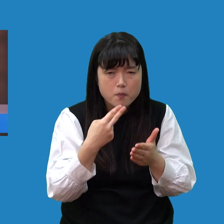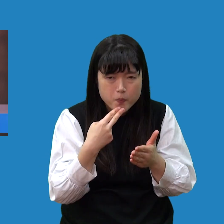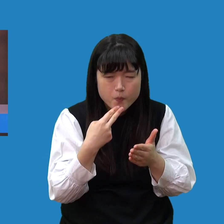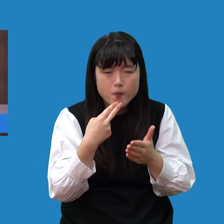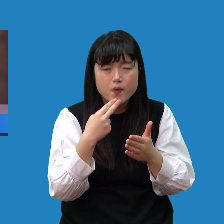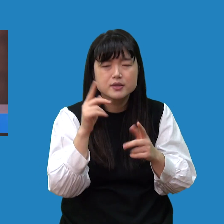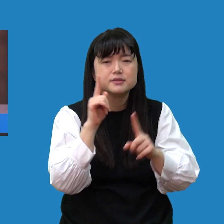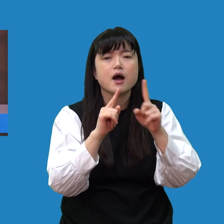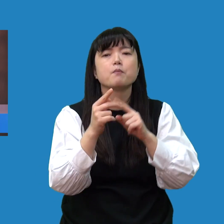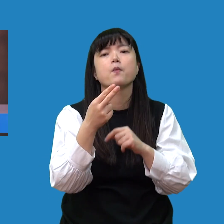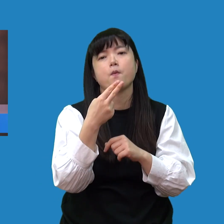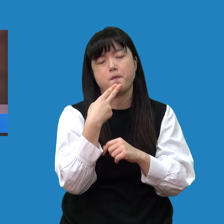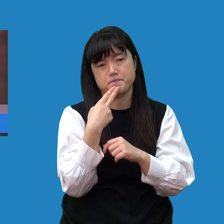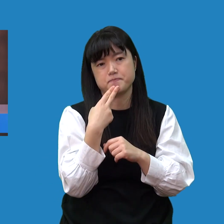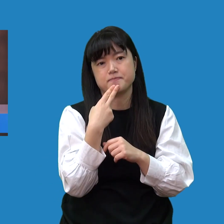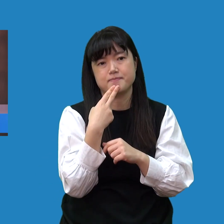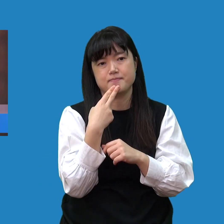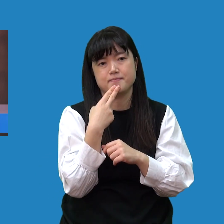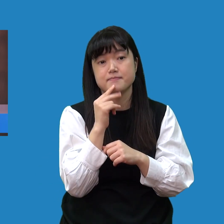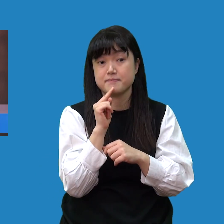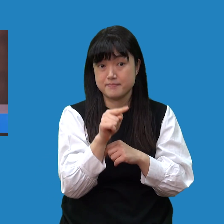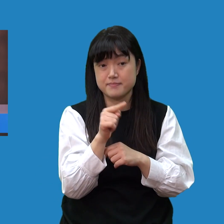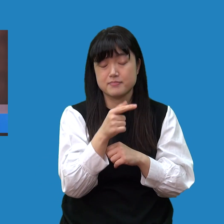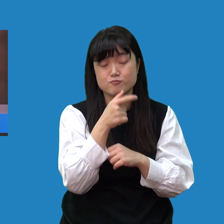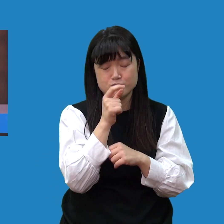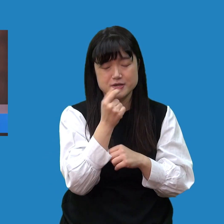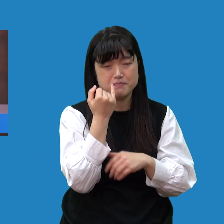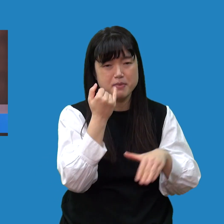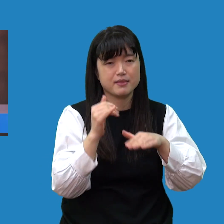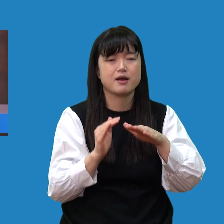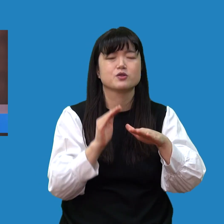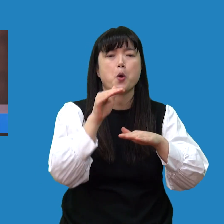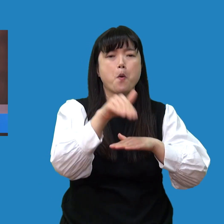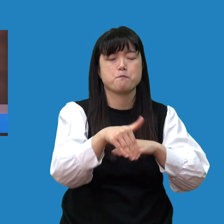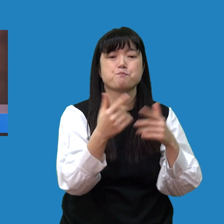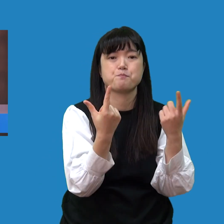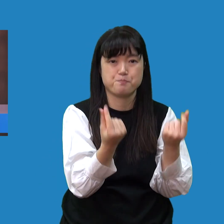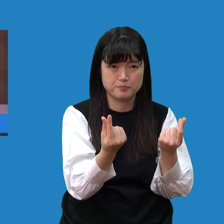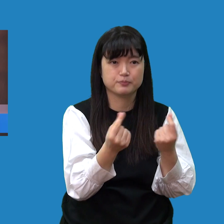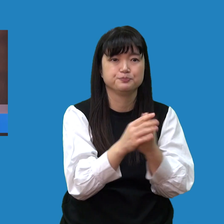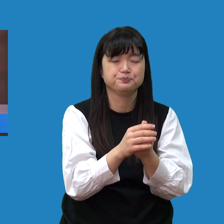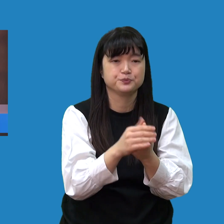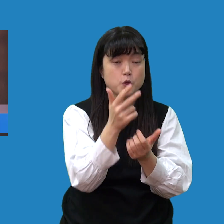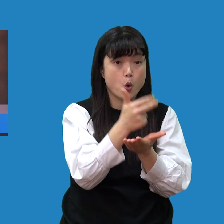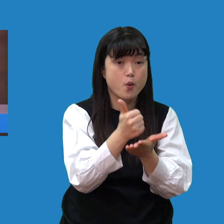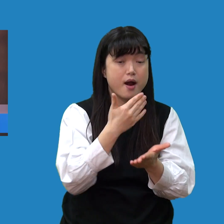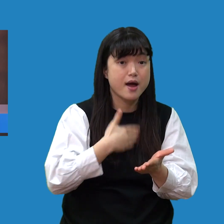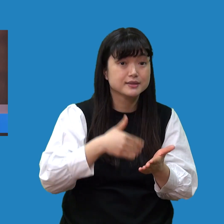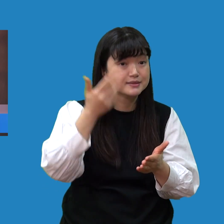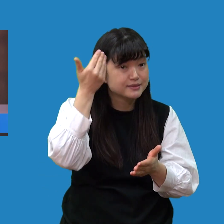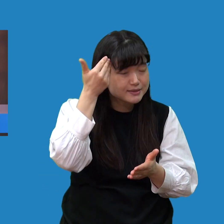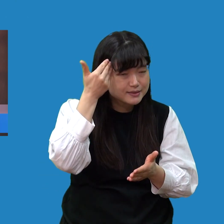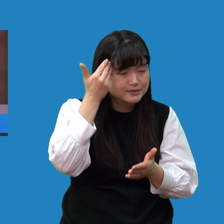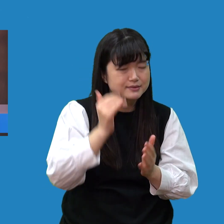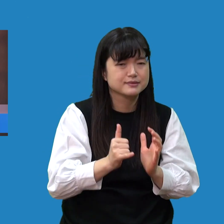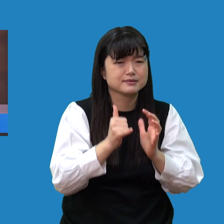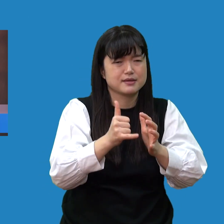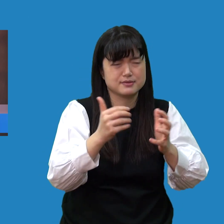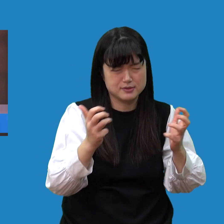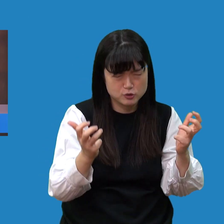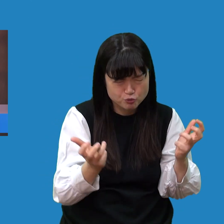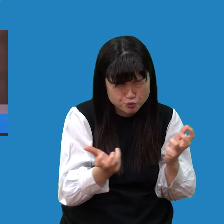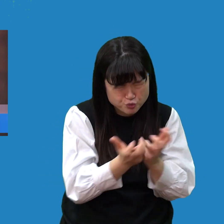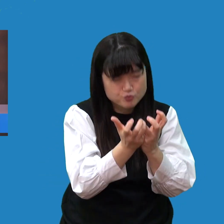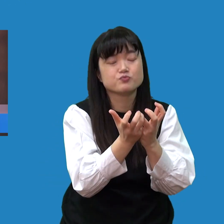해됨도 없고 상함도 없을 것이니 이는 물이 바다를 덮음같이 여호와를 아는